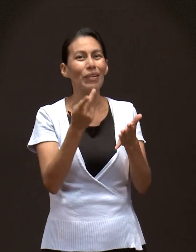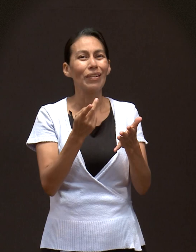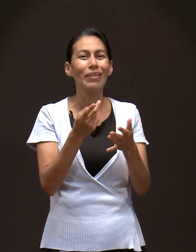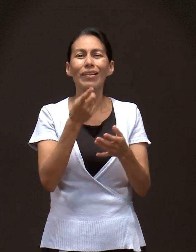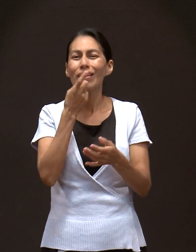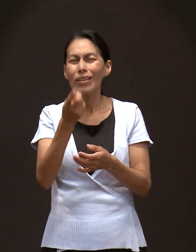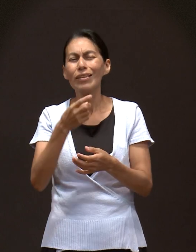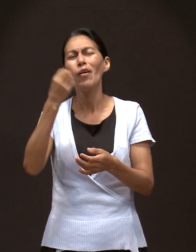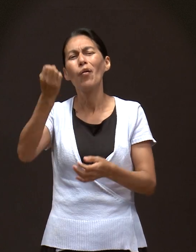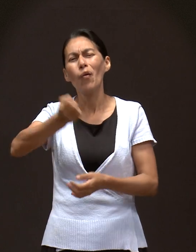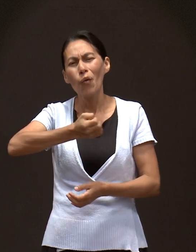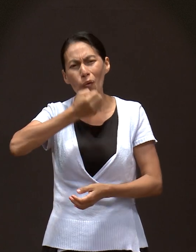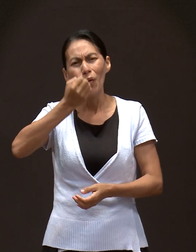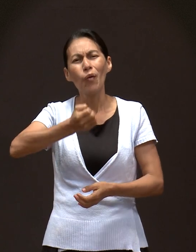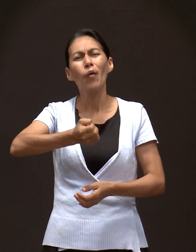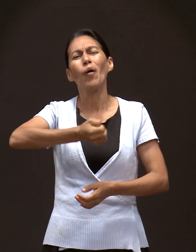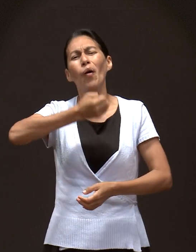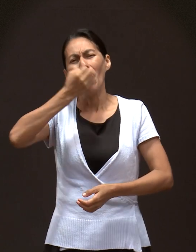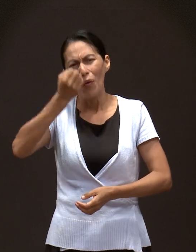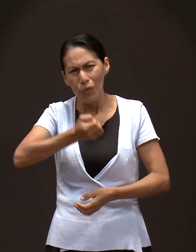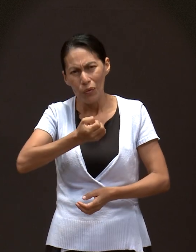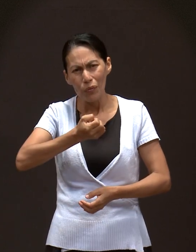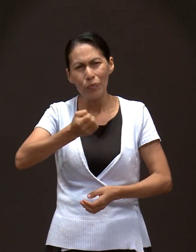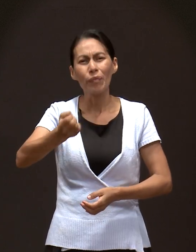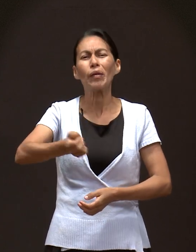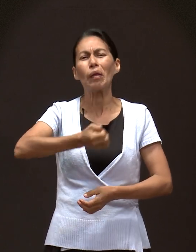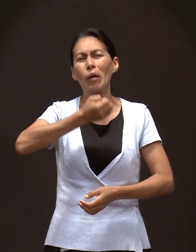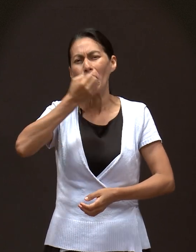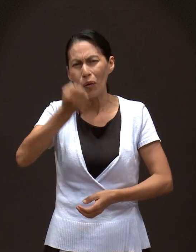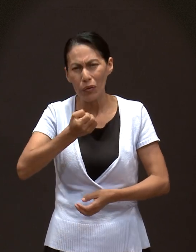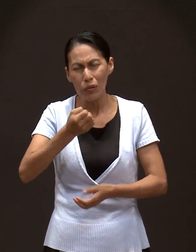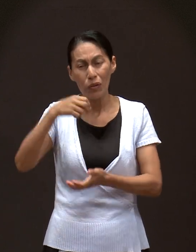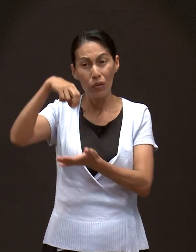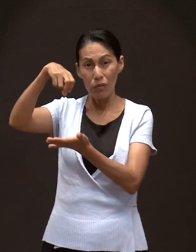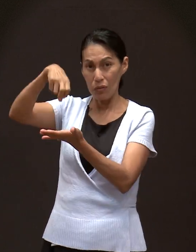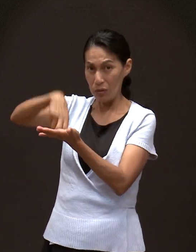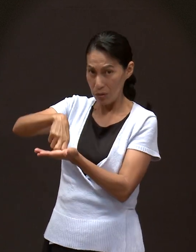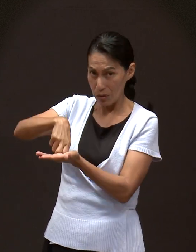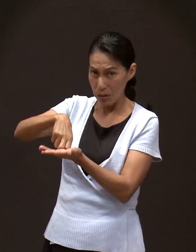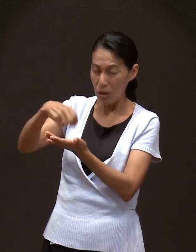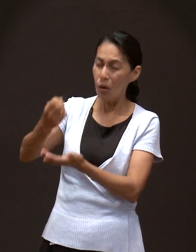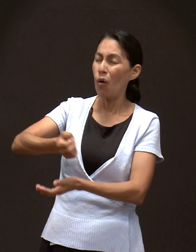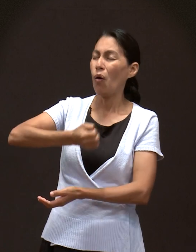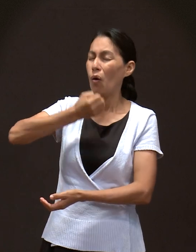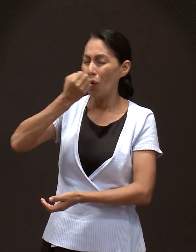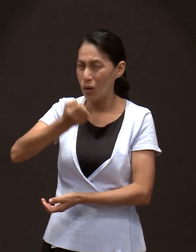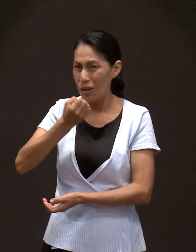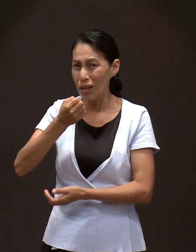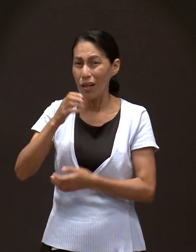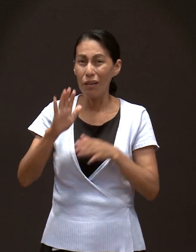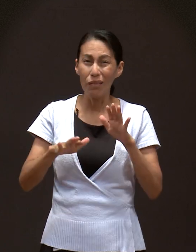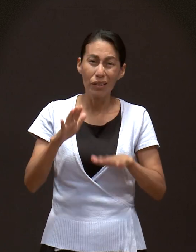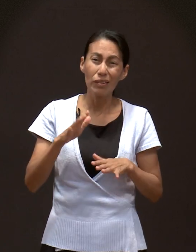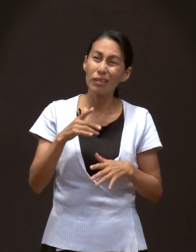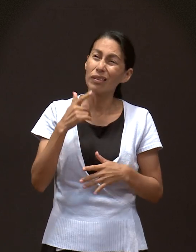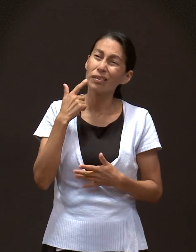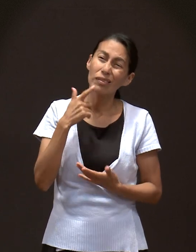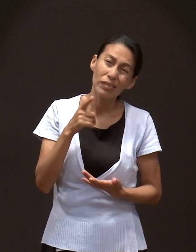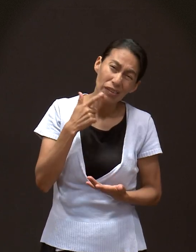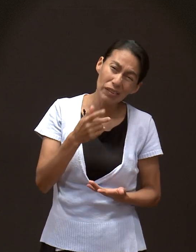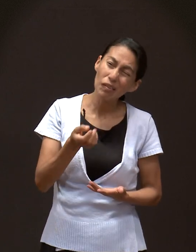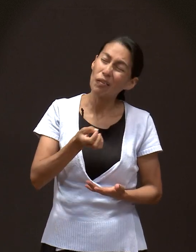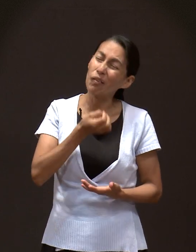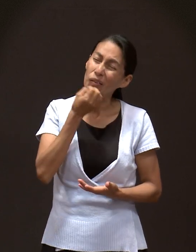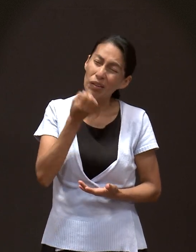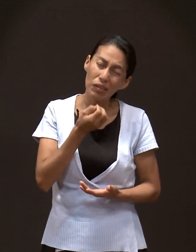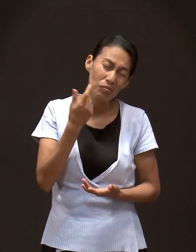y otra vez, no dice que solo oro una vez, tenemos que estar otra vez y vamos de nuevo a arrodillarnos otra vez. Amén. Entre menos